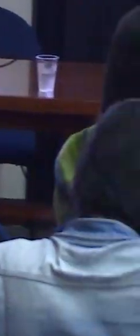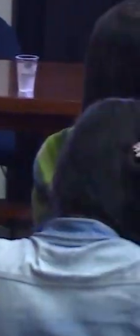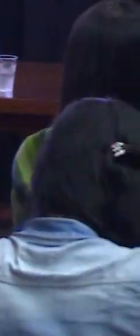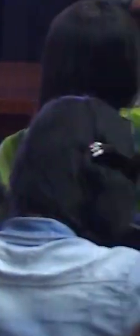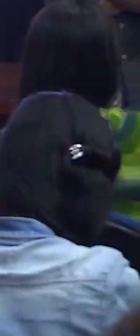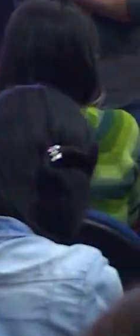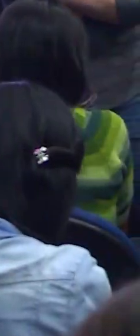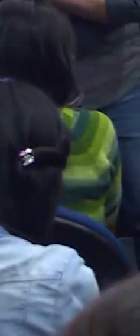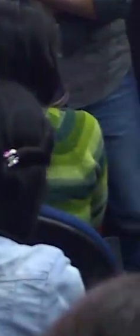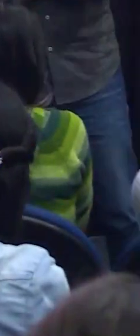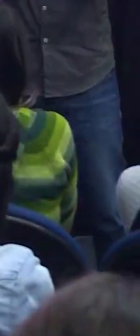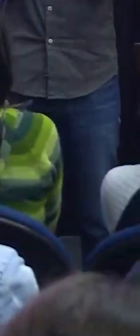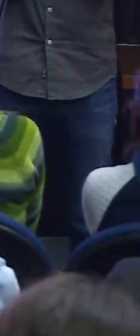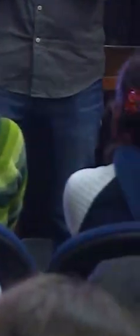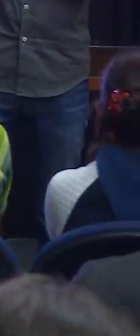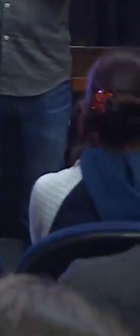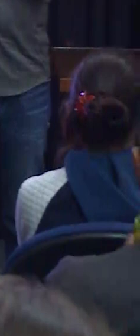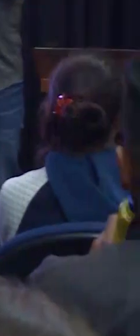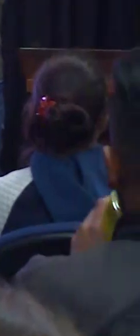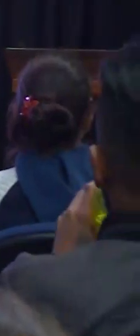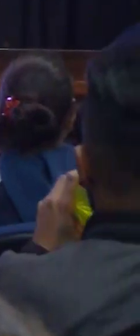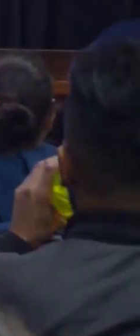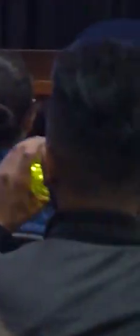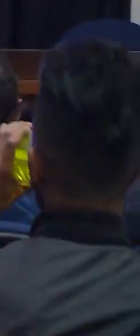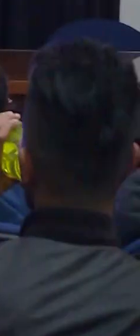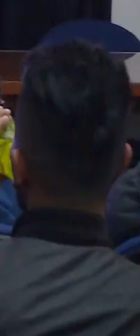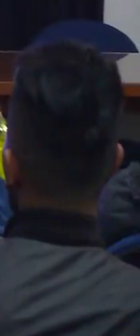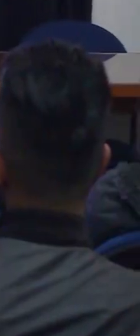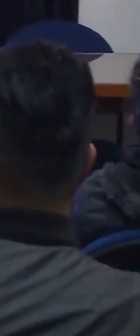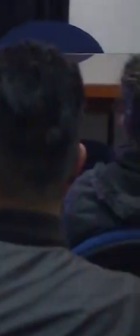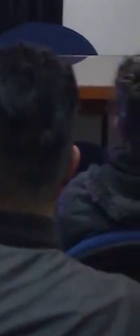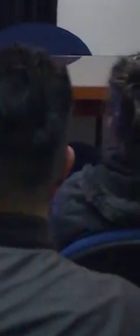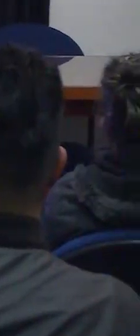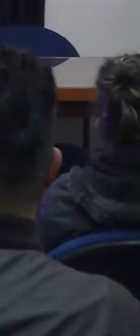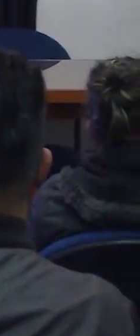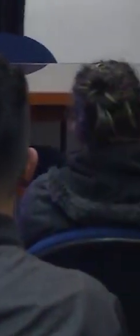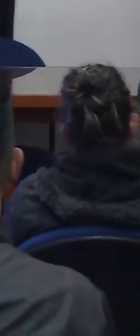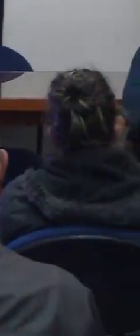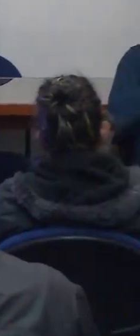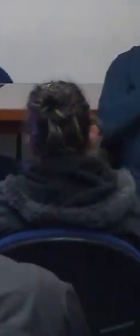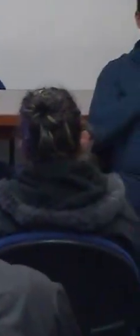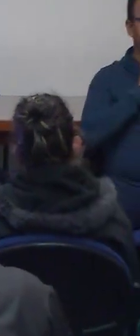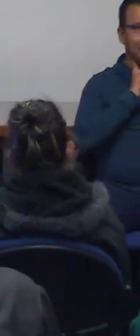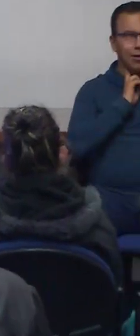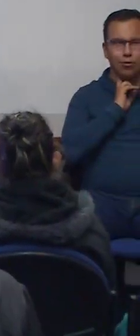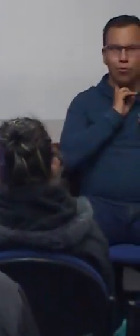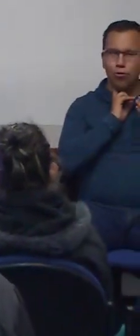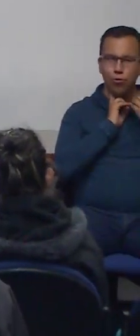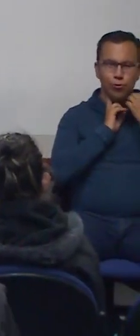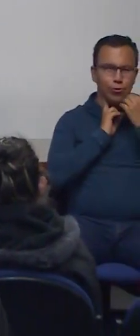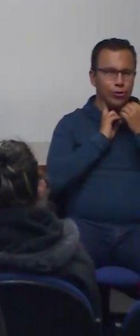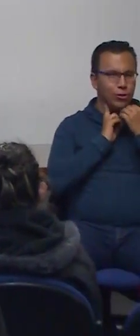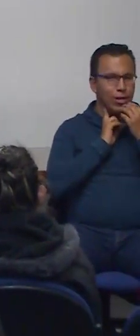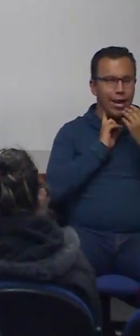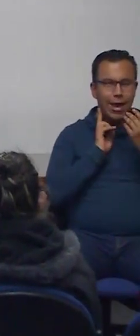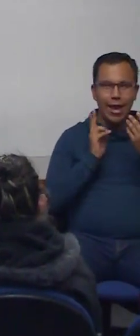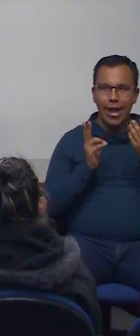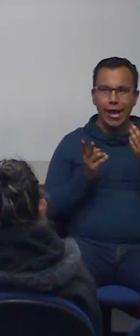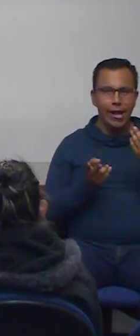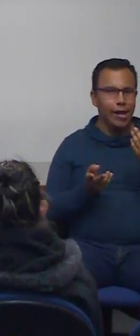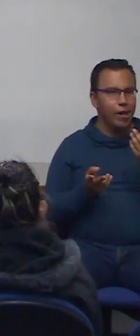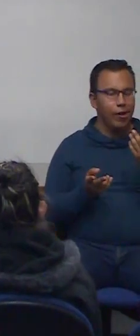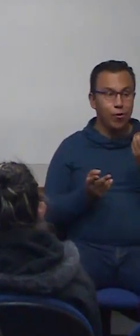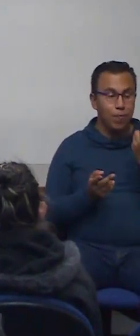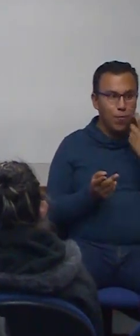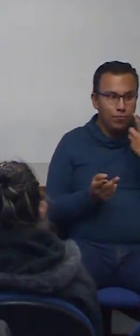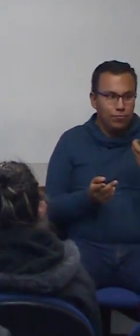más sharom cuando me tomo el pulso hoy siempre siento como no sé como como